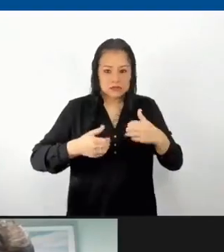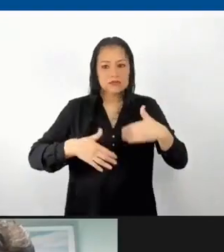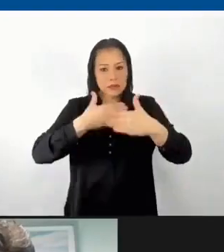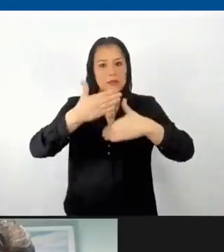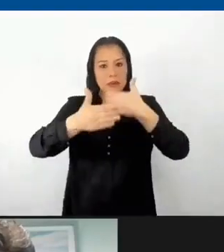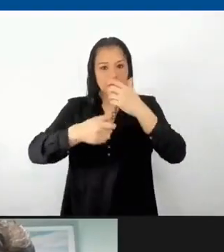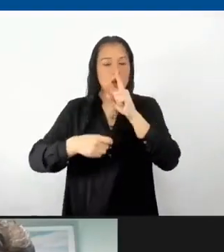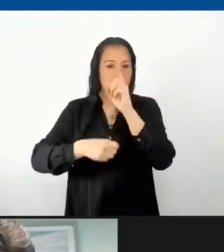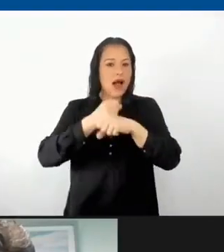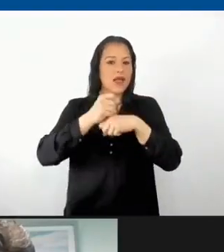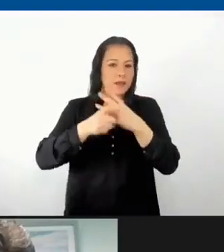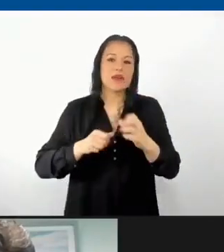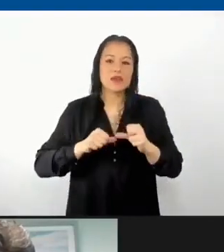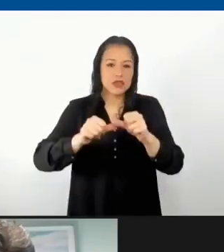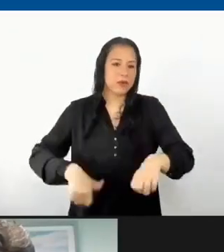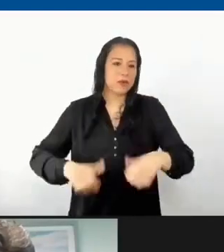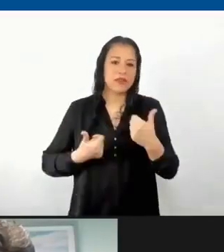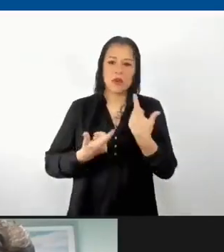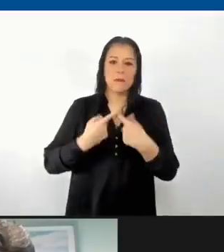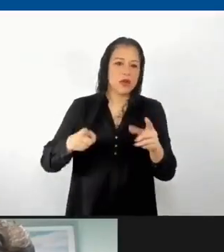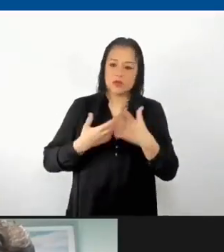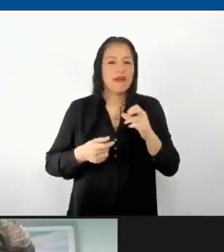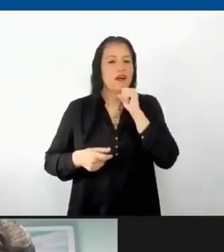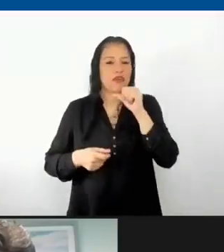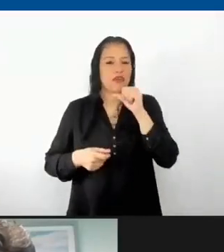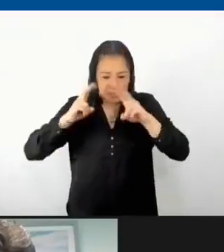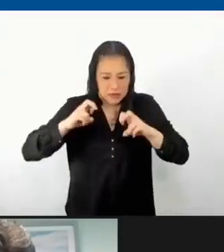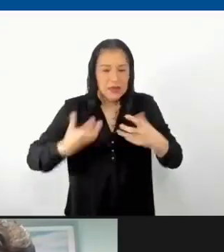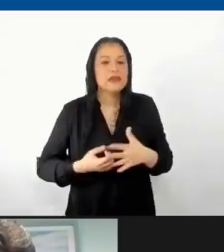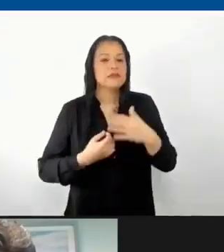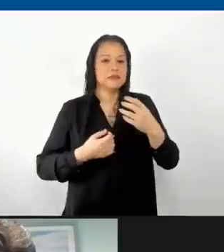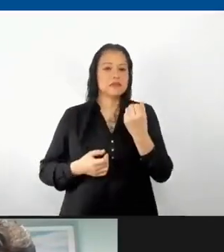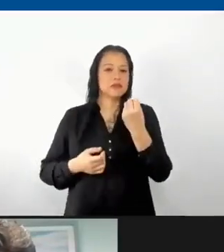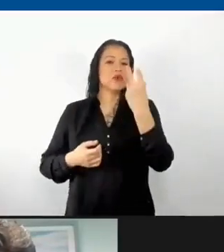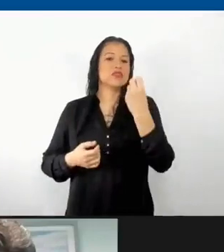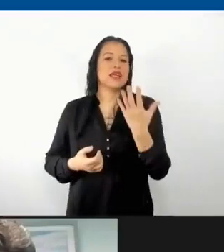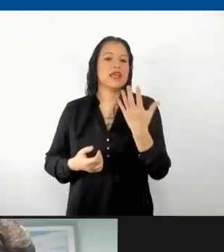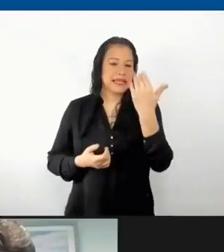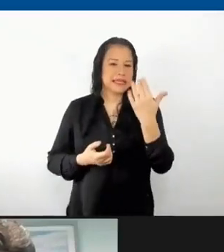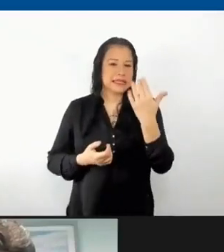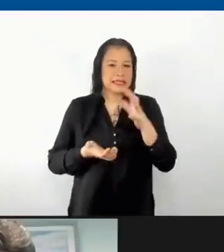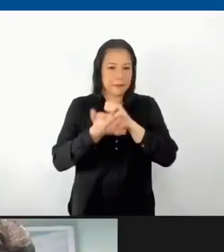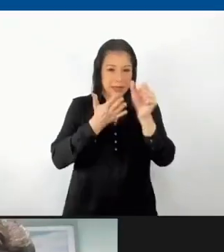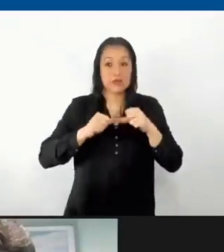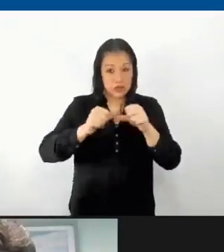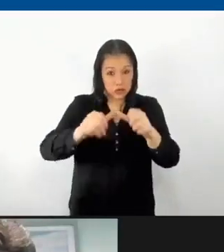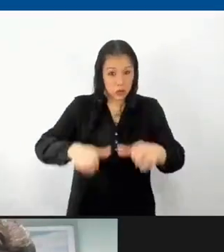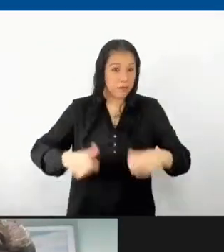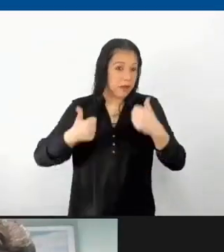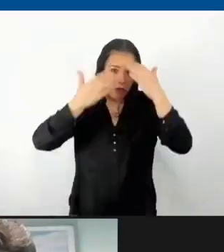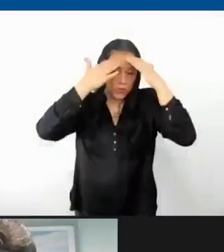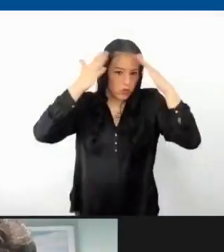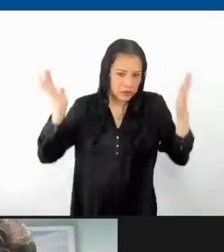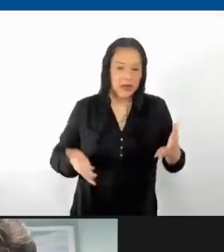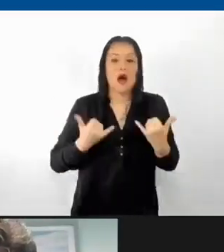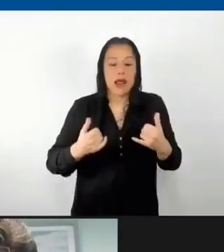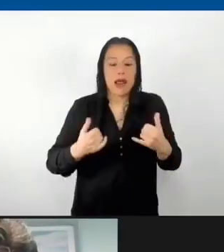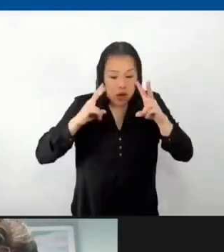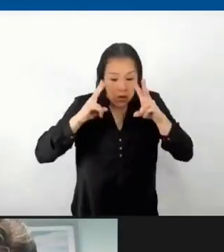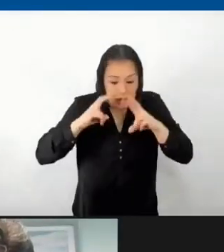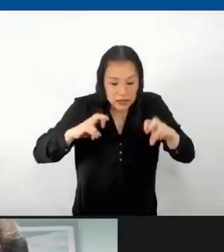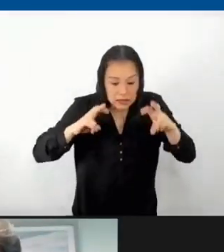estudios de la China, por ejemplo, de seguimiento a 12 a 15 meses. No sabemos. Lo que se ha estudiado